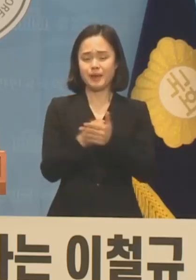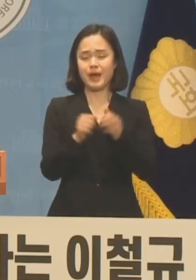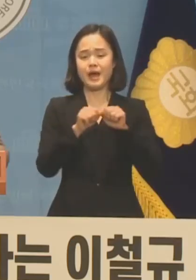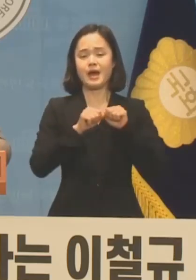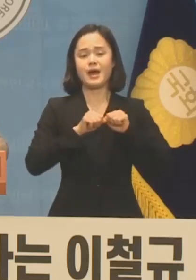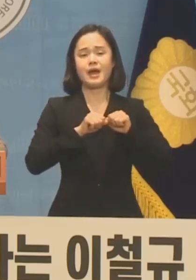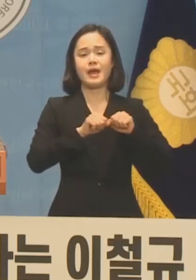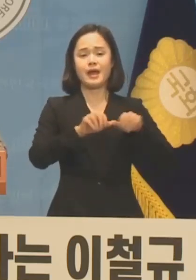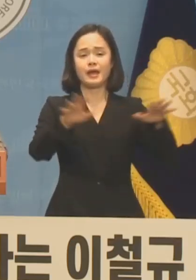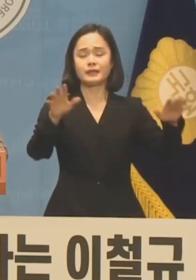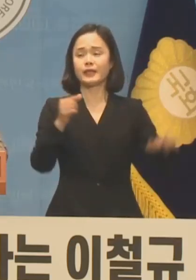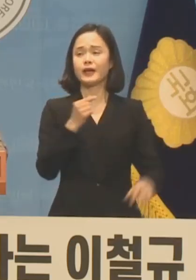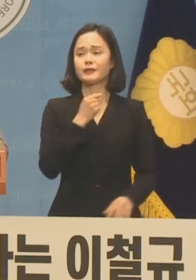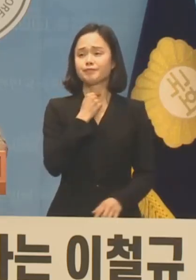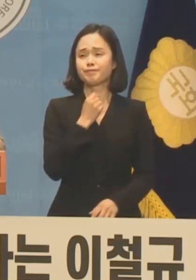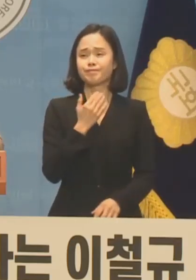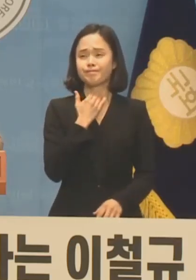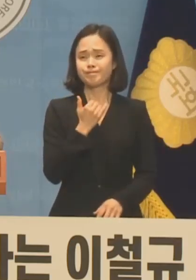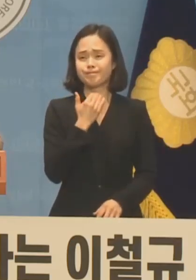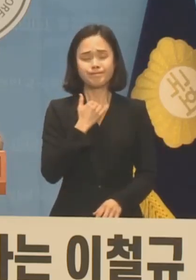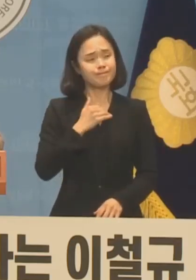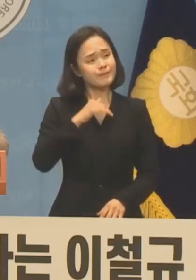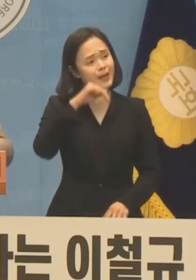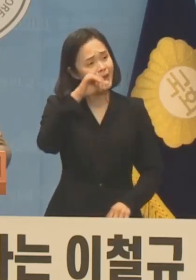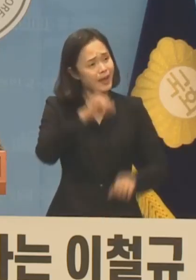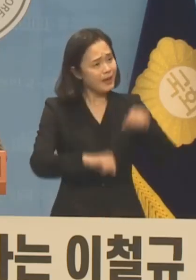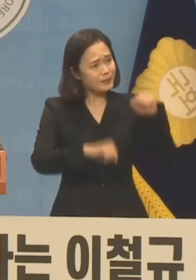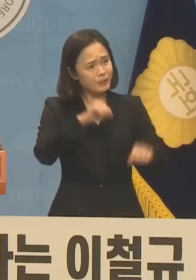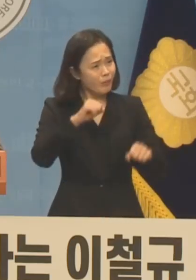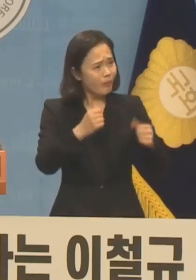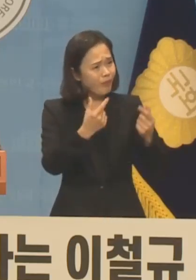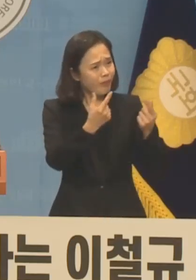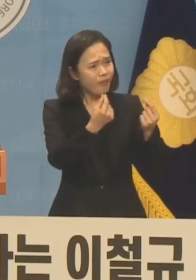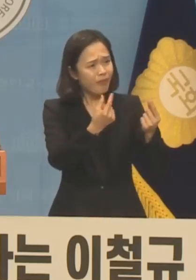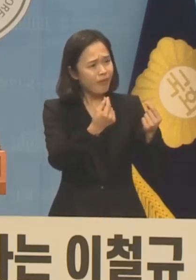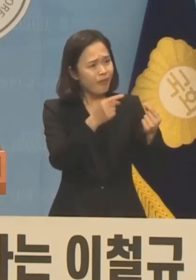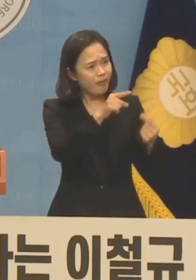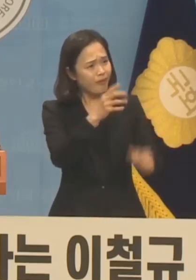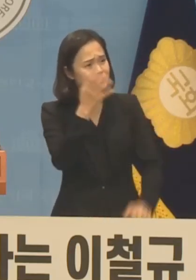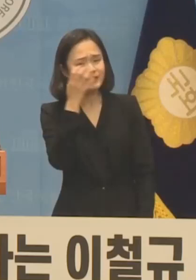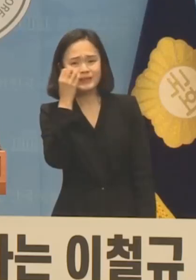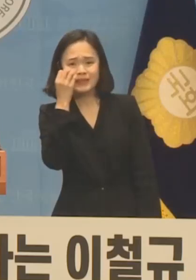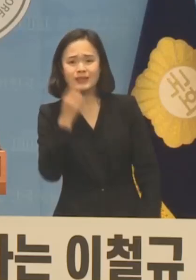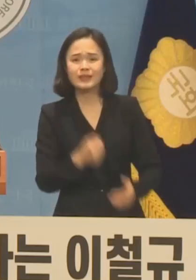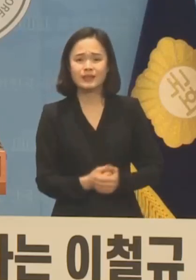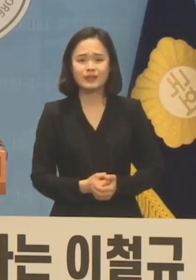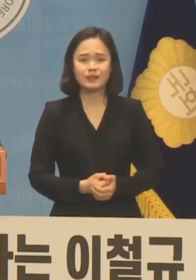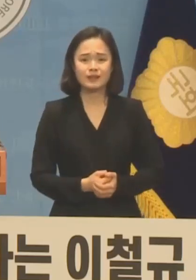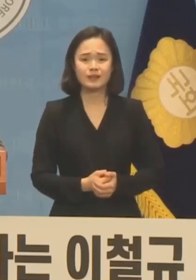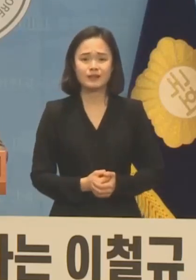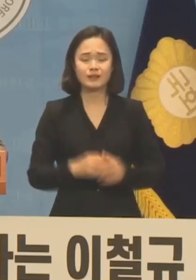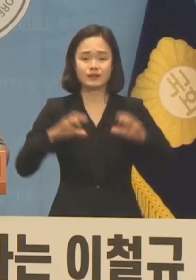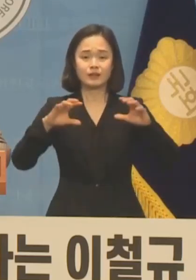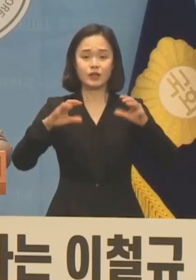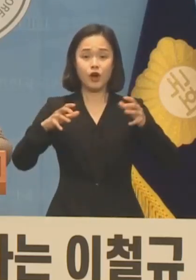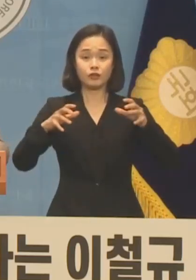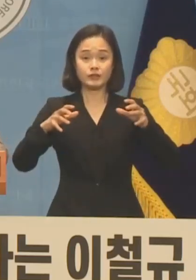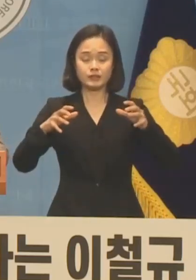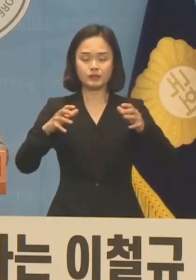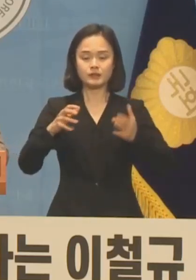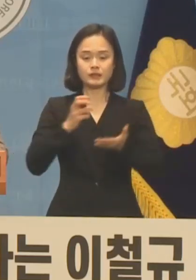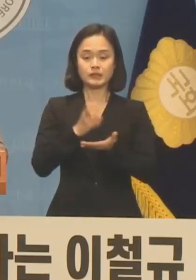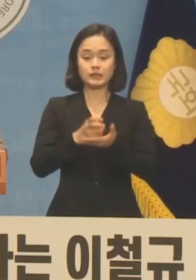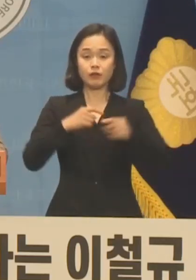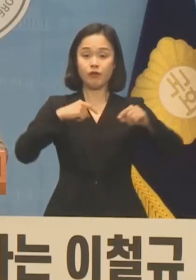도대체 그 어느 누구도 헌정 질서를 문란케 하는 내란